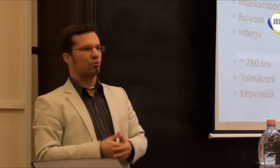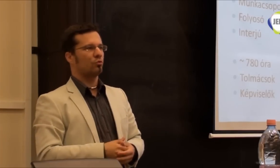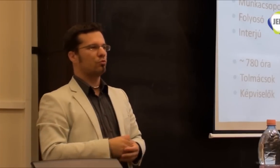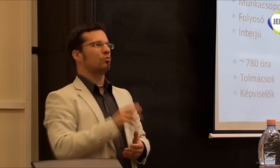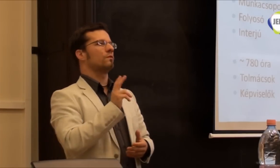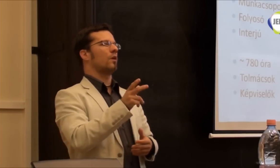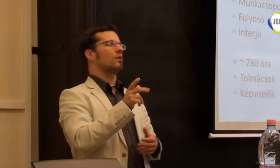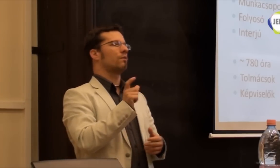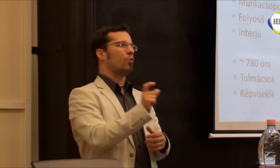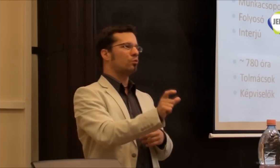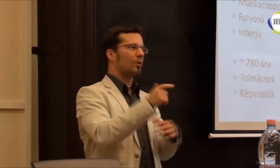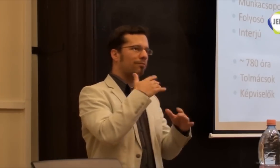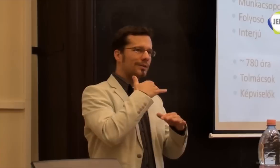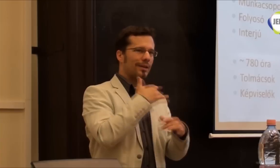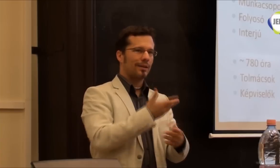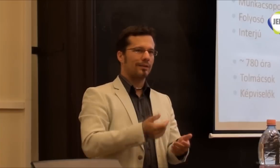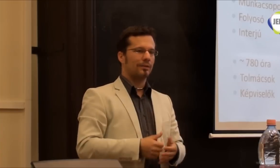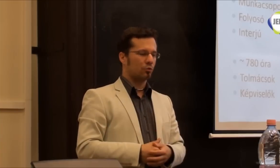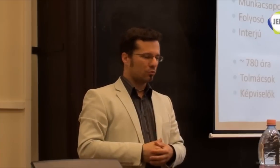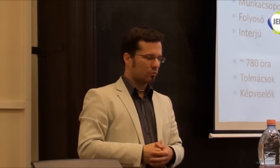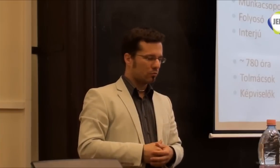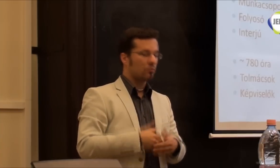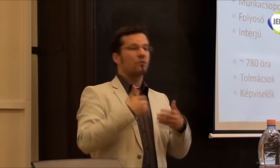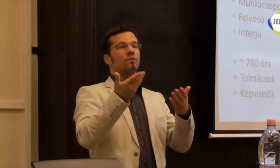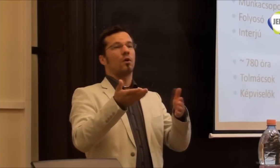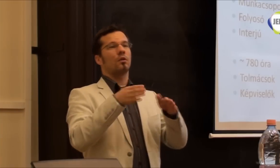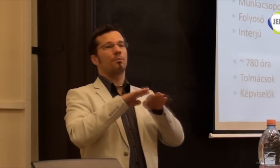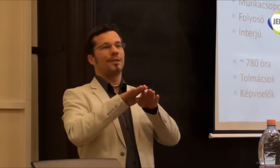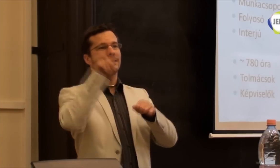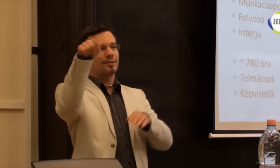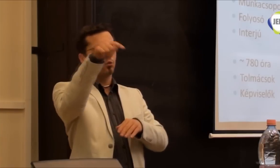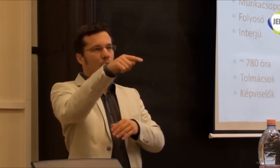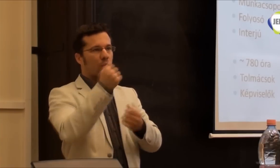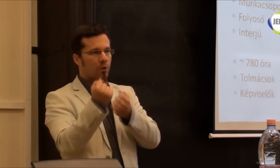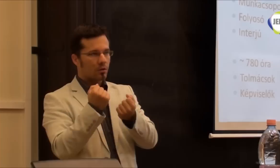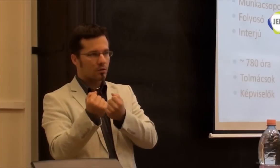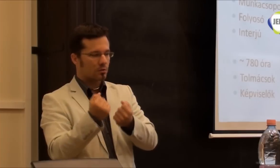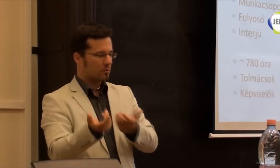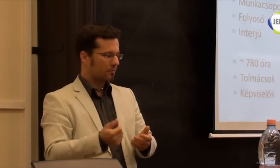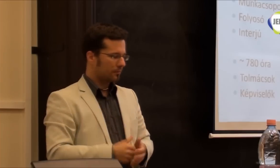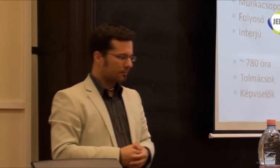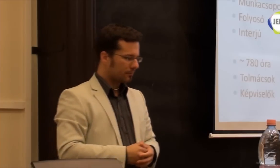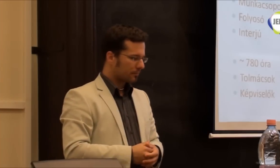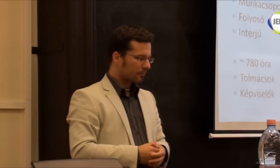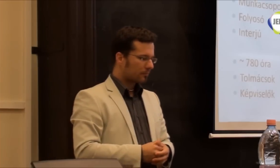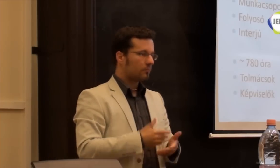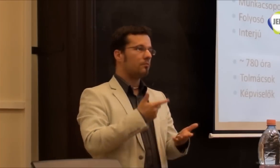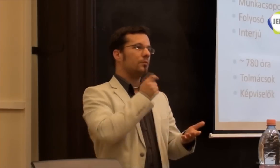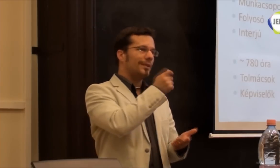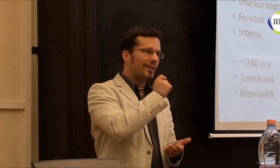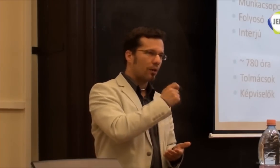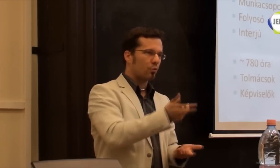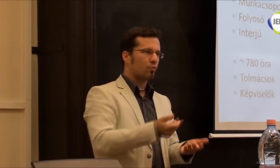bizottságülések, frakciózések, vagy a folyosói beszélgetések, vagy a minisztériumban